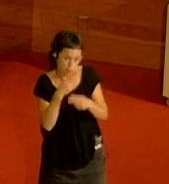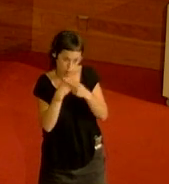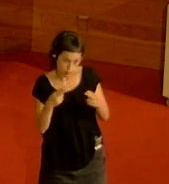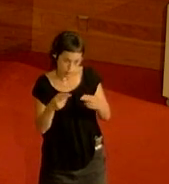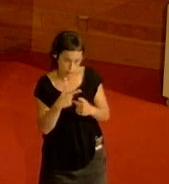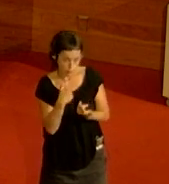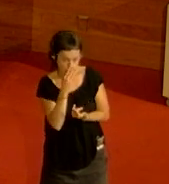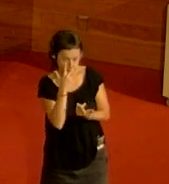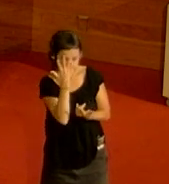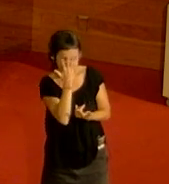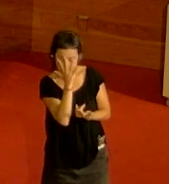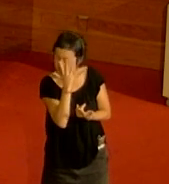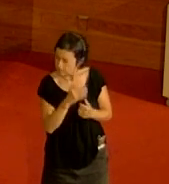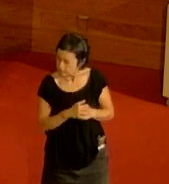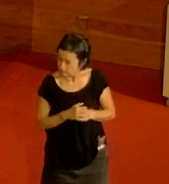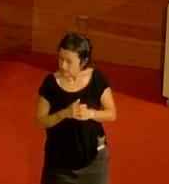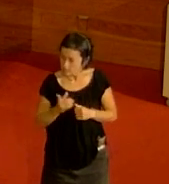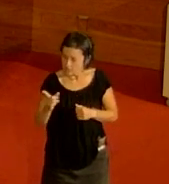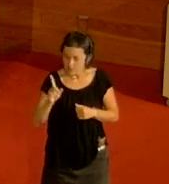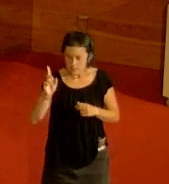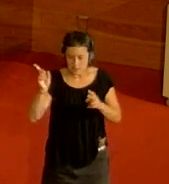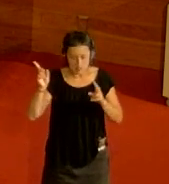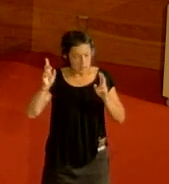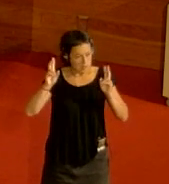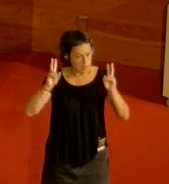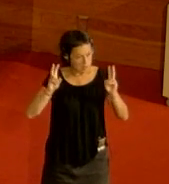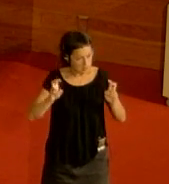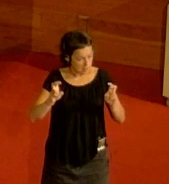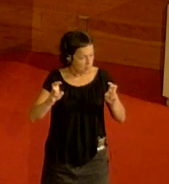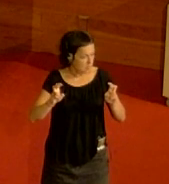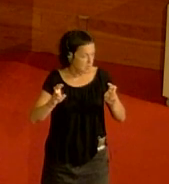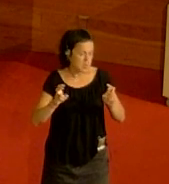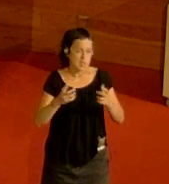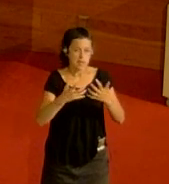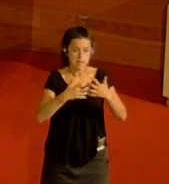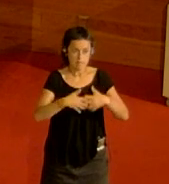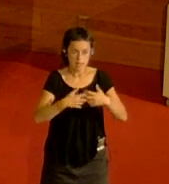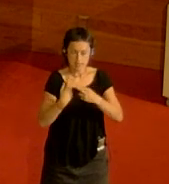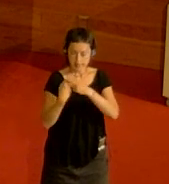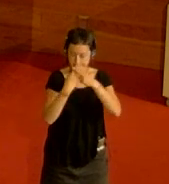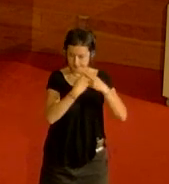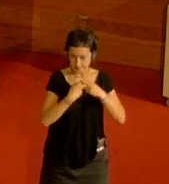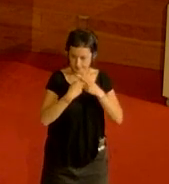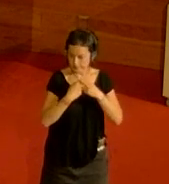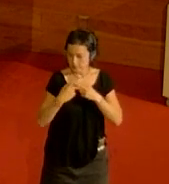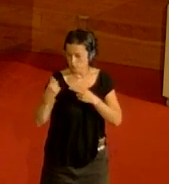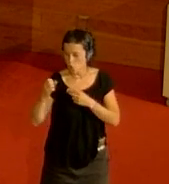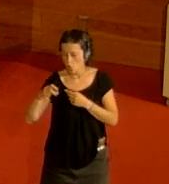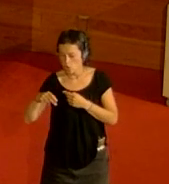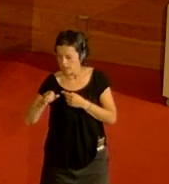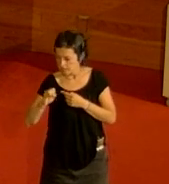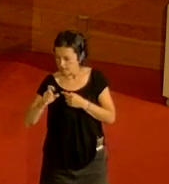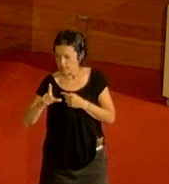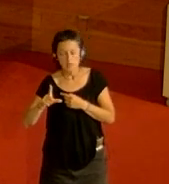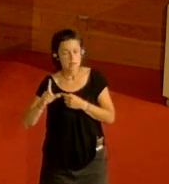de ser leído por por la máquina es también en cierta medida eh comentada Por catho Neil cuando habla de